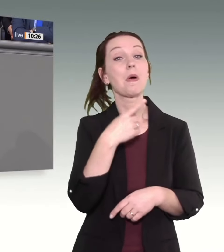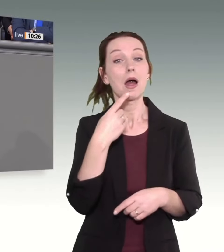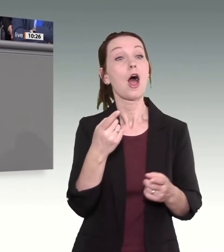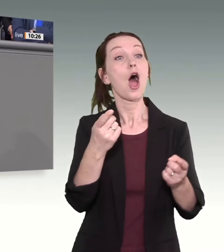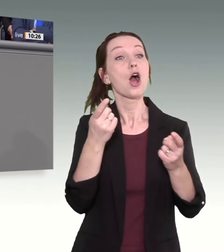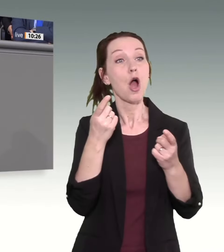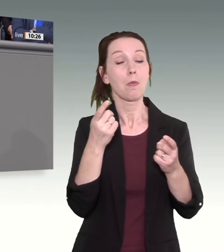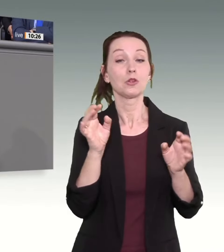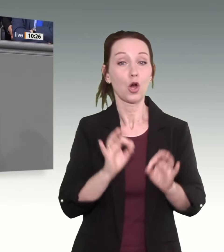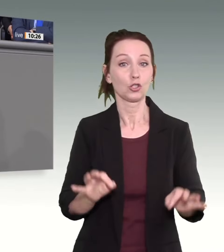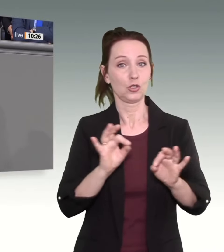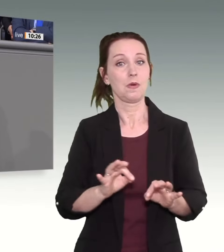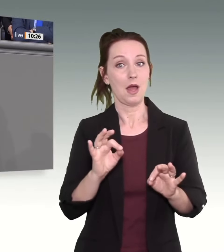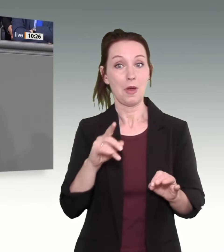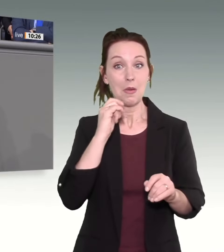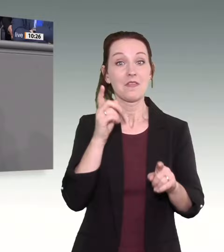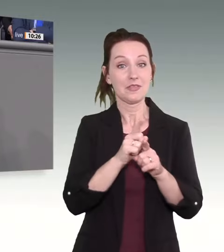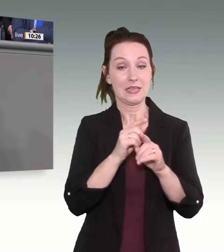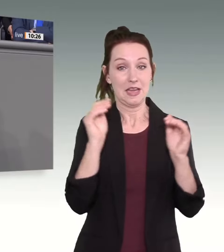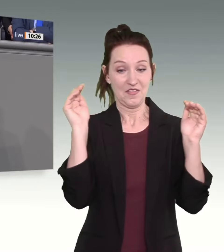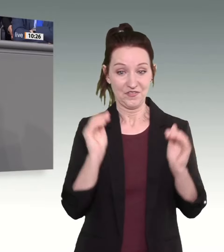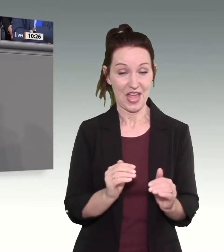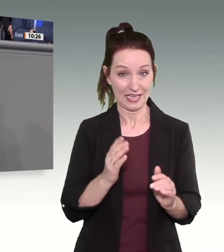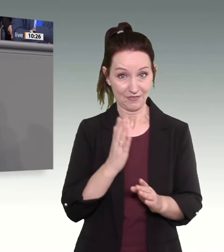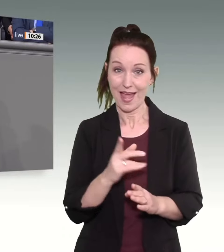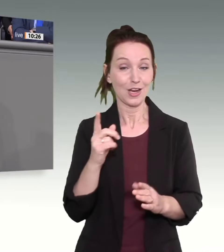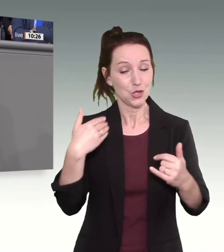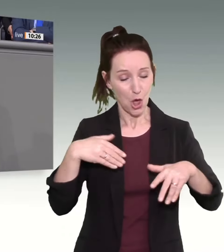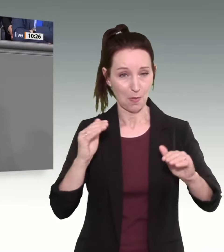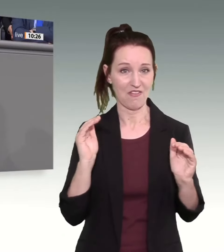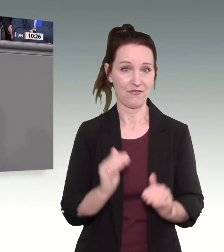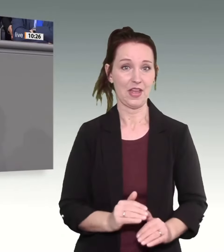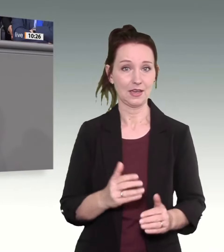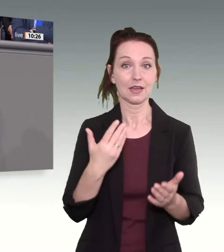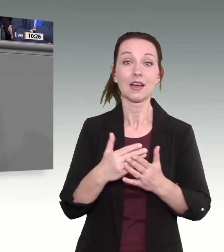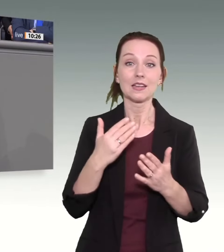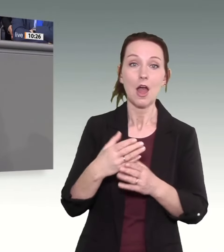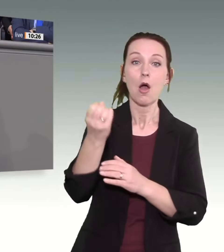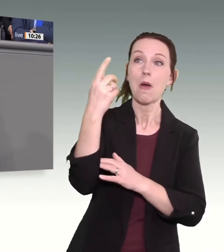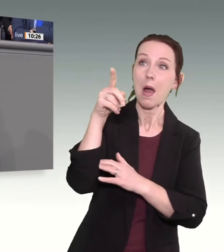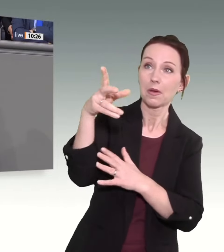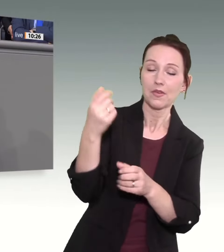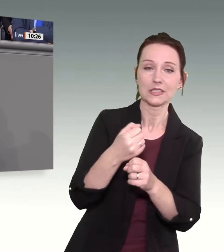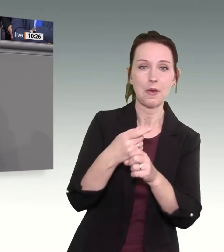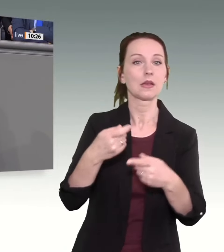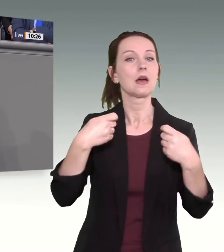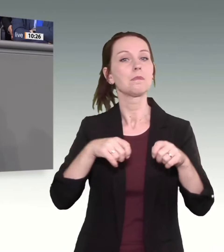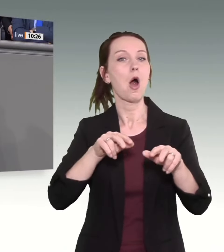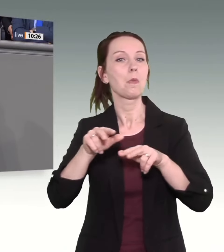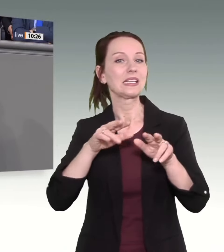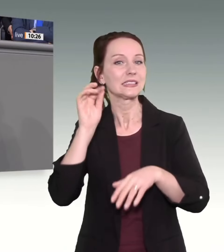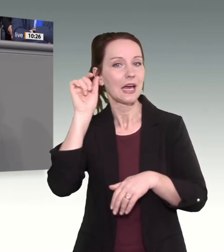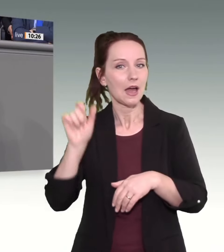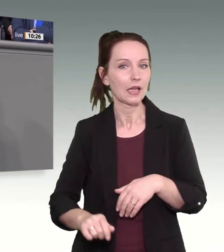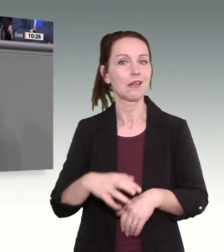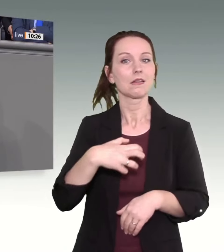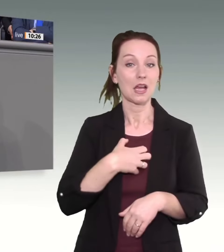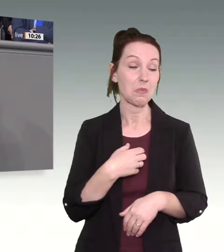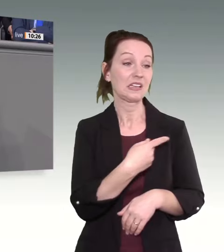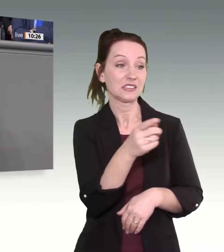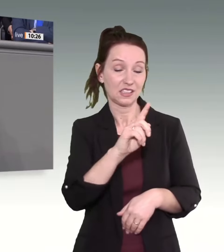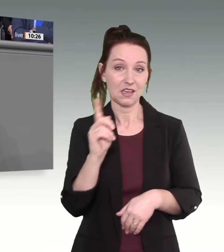noch nicht erreicht. Und deswegen ist das, was die Ampel hier macht, die Bauministerin, der Kanzler, aber auch Sie, liebe SPD- und Ampelfraktionäre, Sie